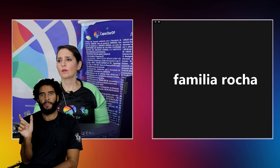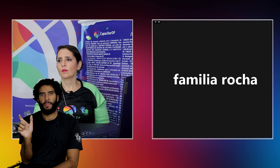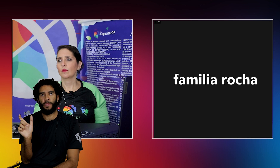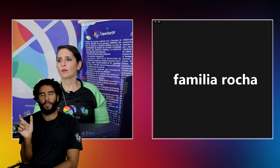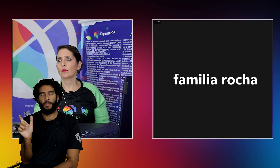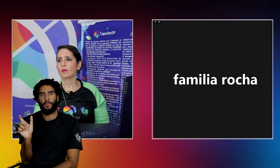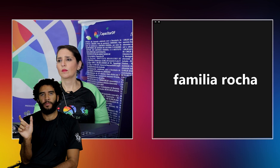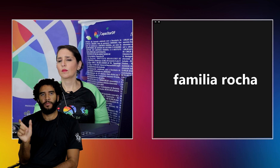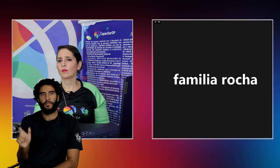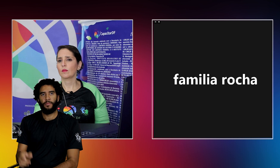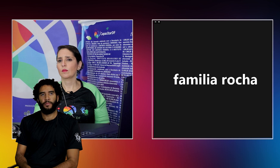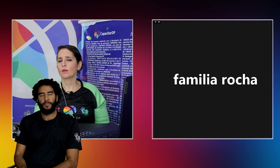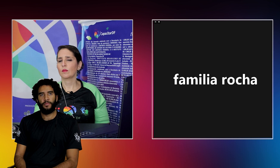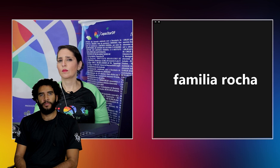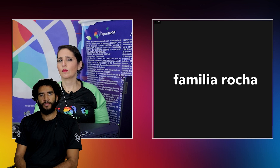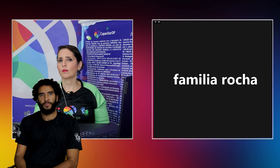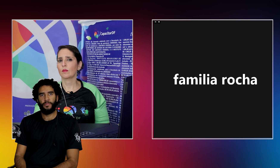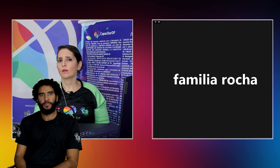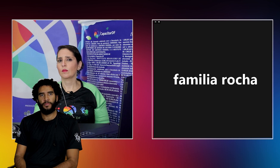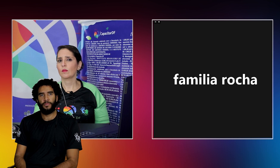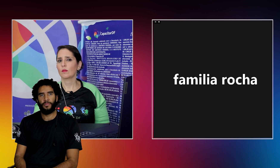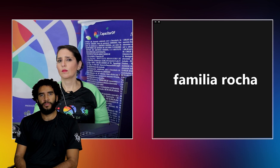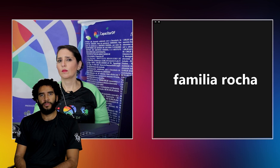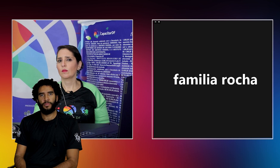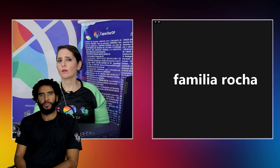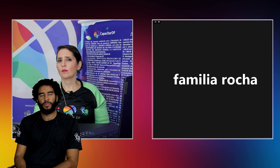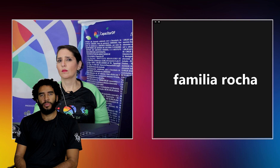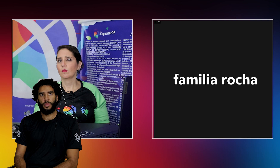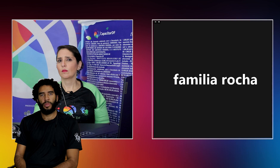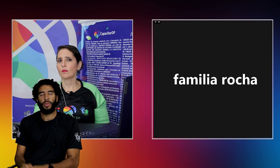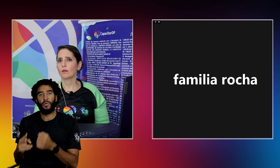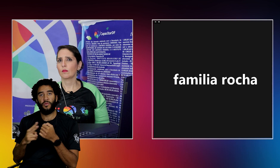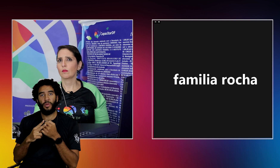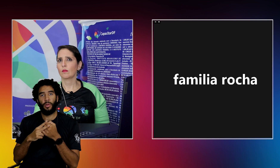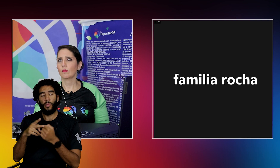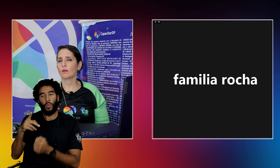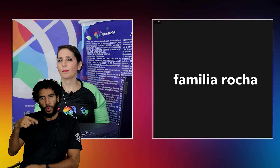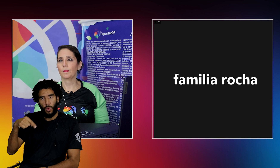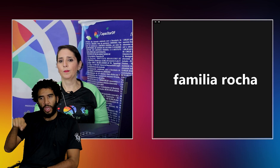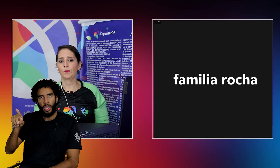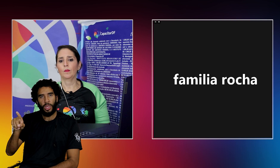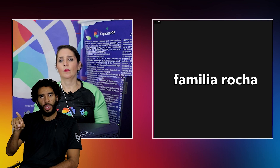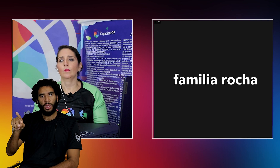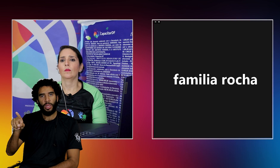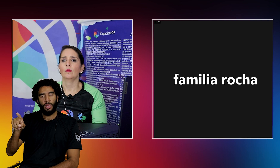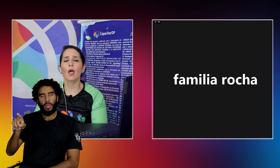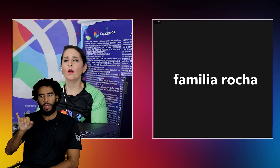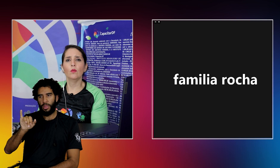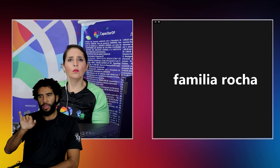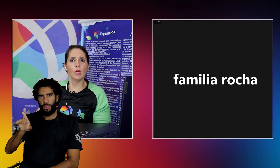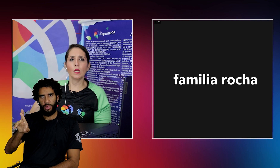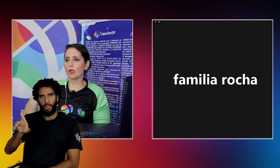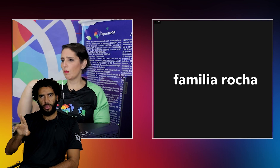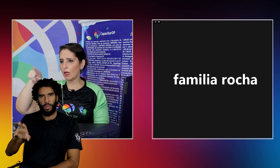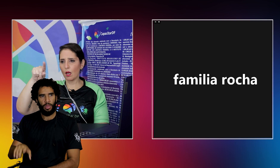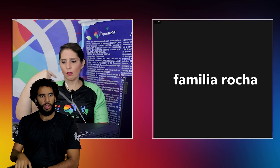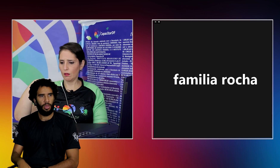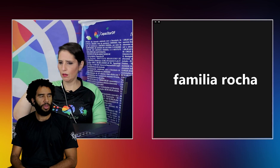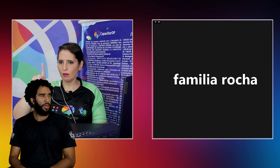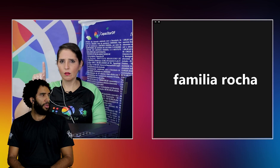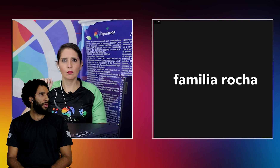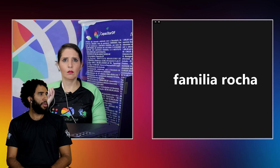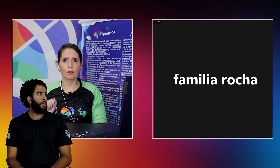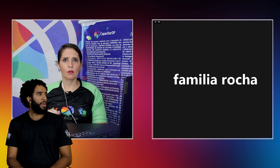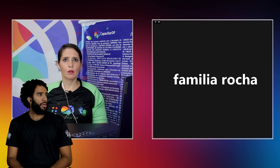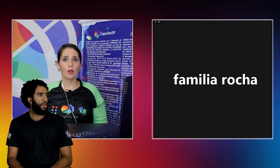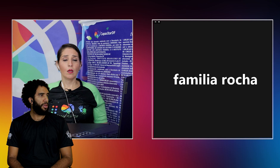você vai trabalhar, o verbo ir, eu vou ou você vai trabalhar? Não, ir trabalhar,